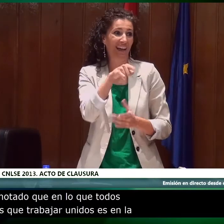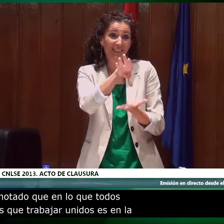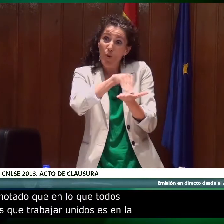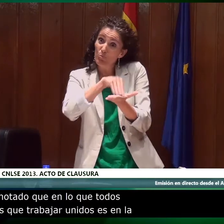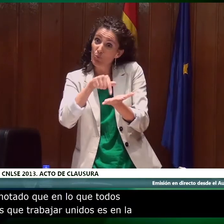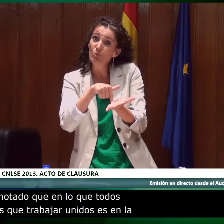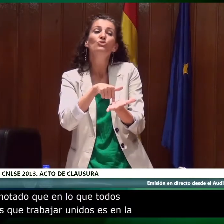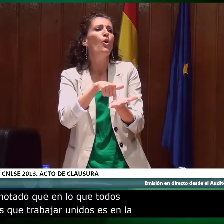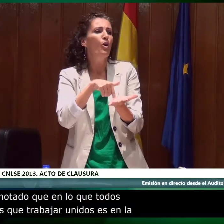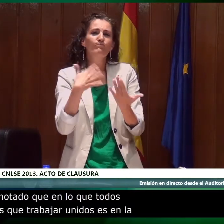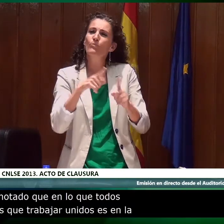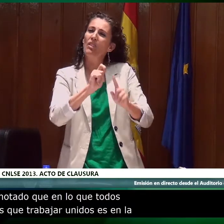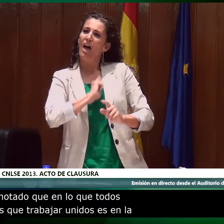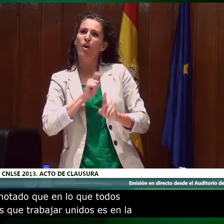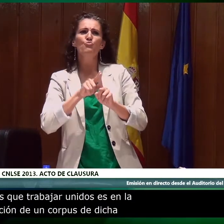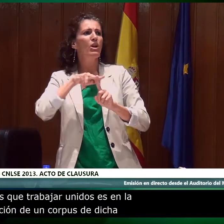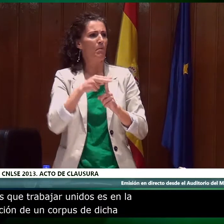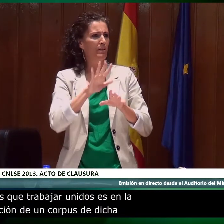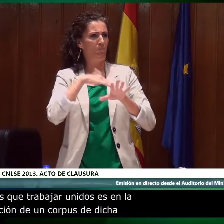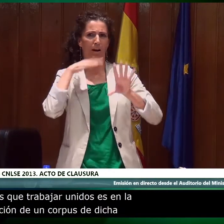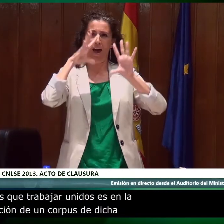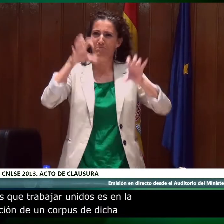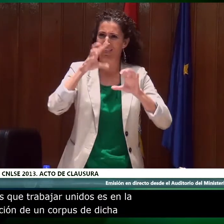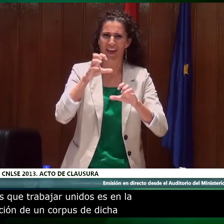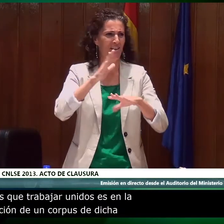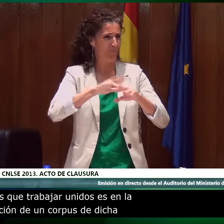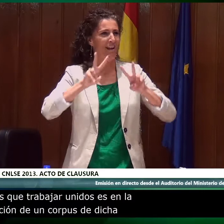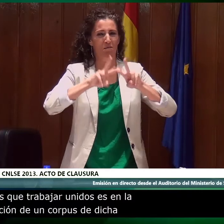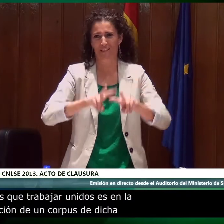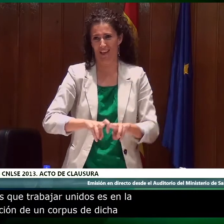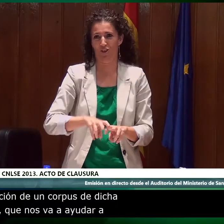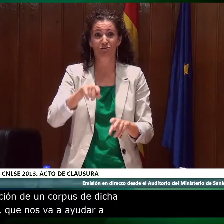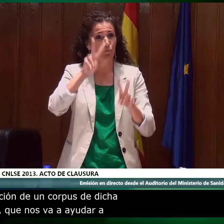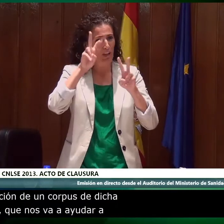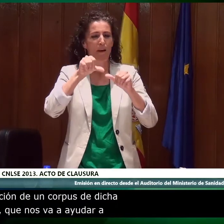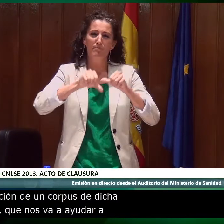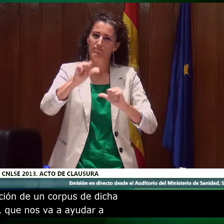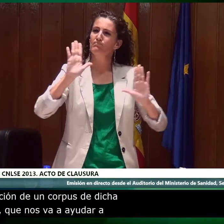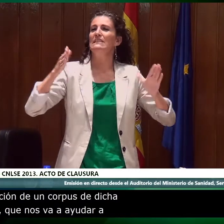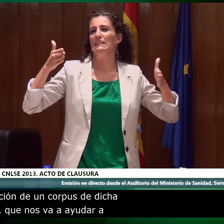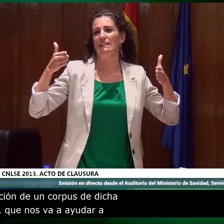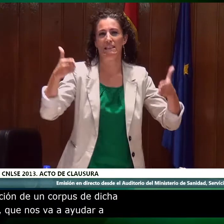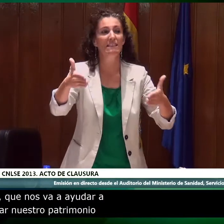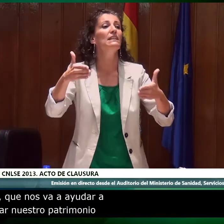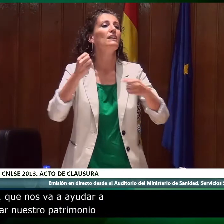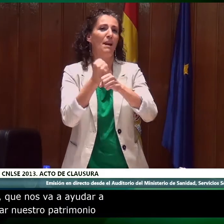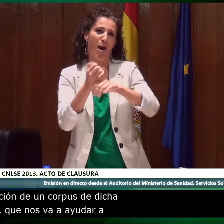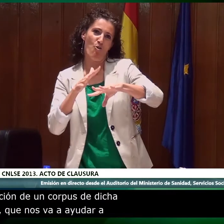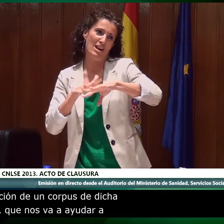y de la comunidad sorda ese Corpus nos va a servir como herramienta de aprendizaje y de investigación y es un tema en el que hemos visto que